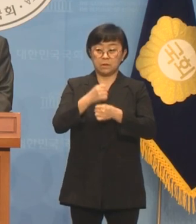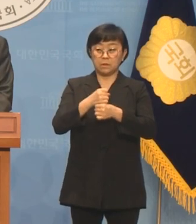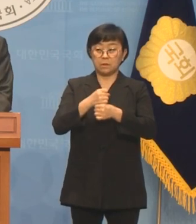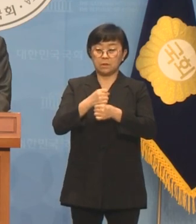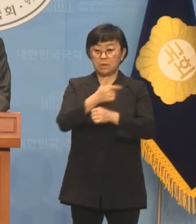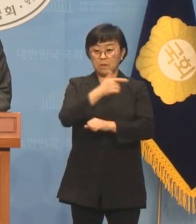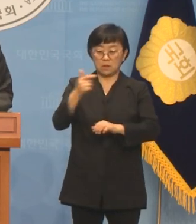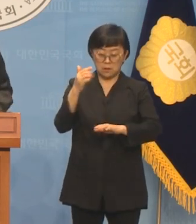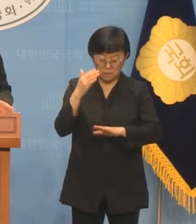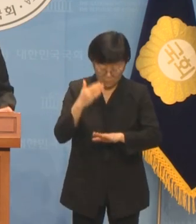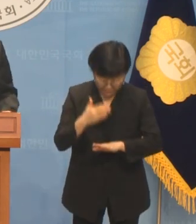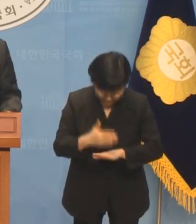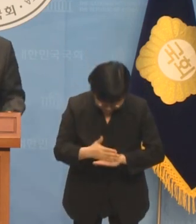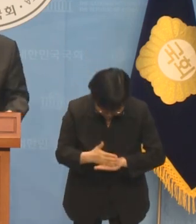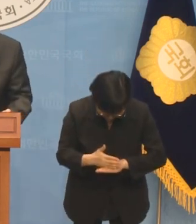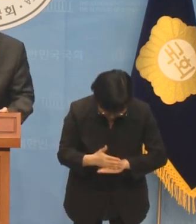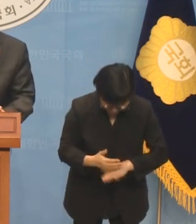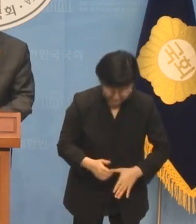대단히 감사합니다.